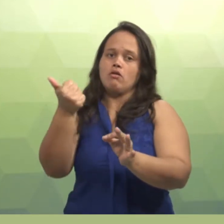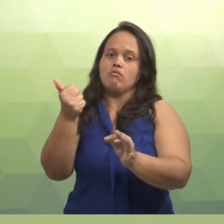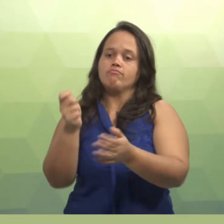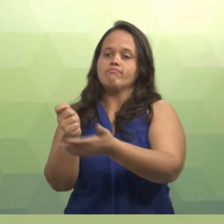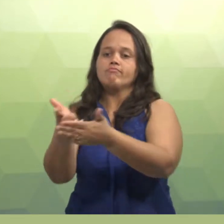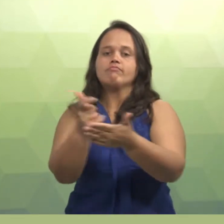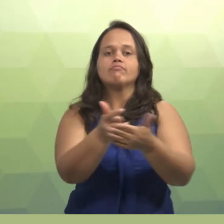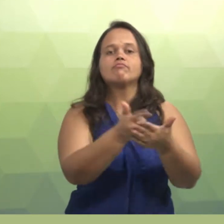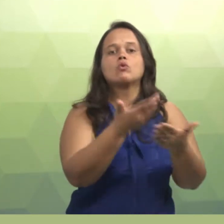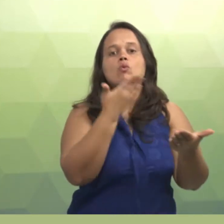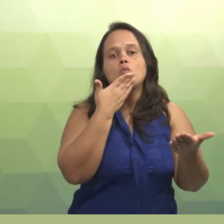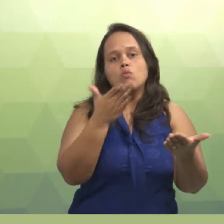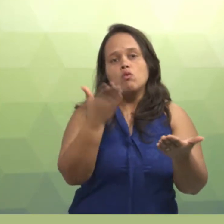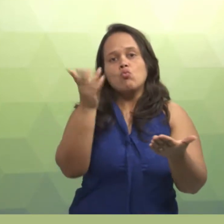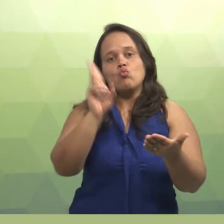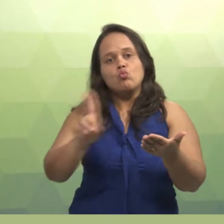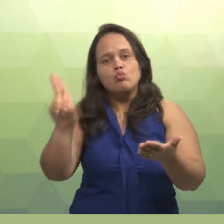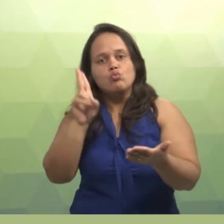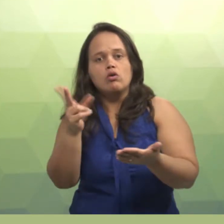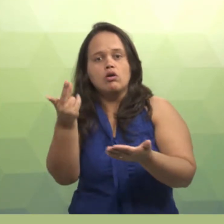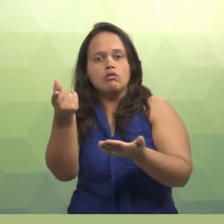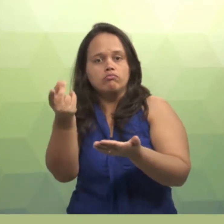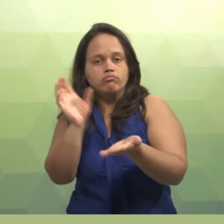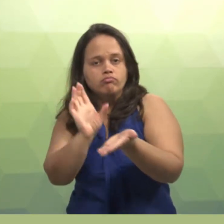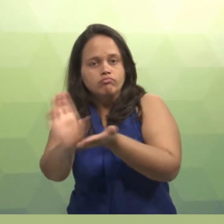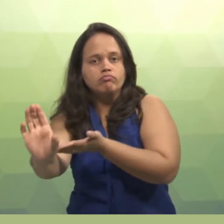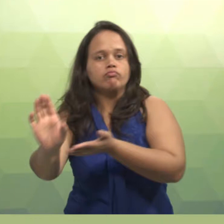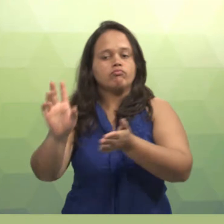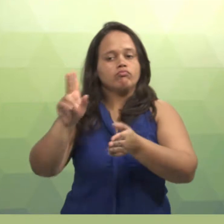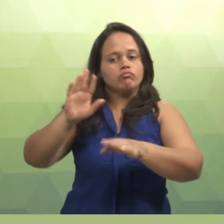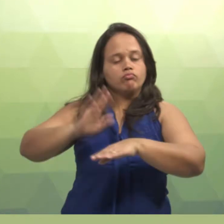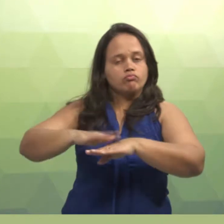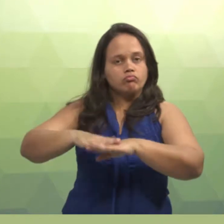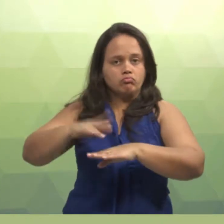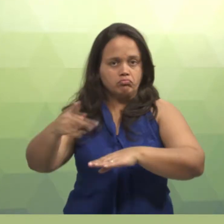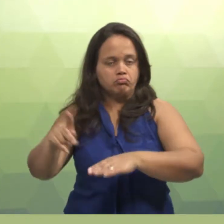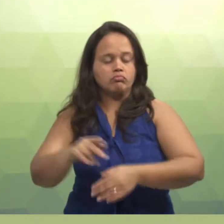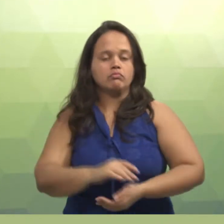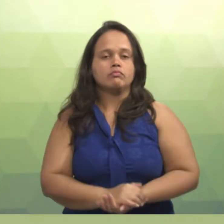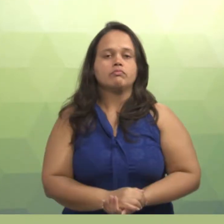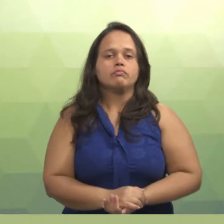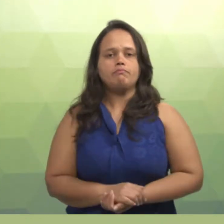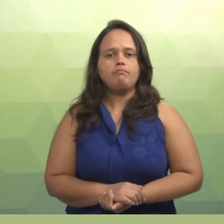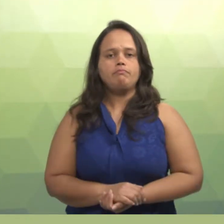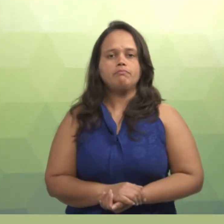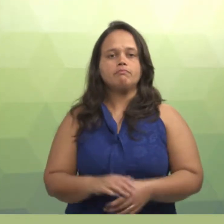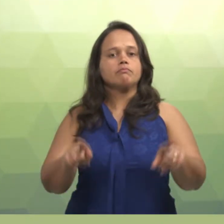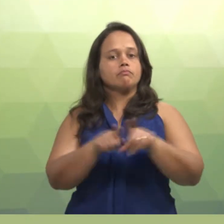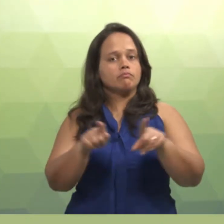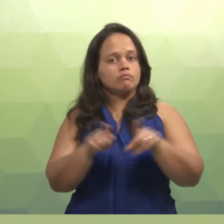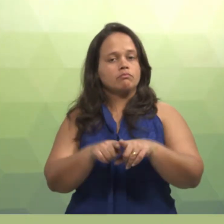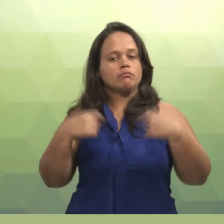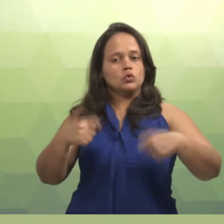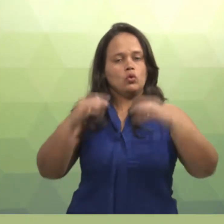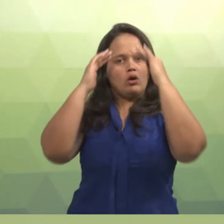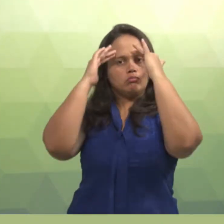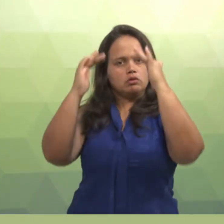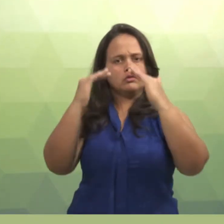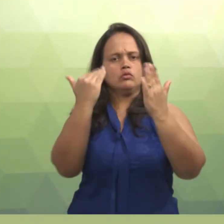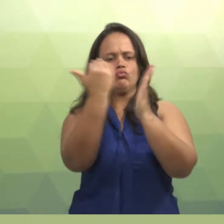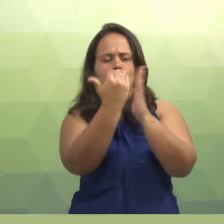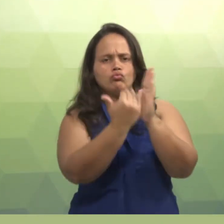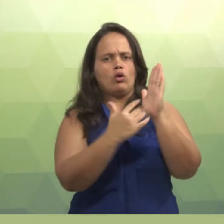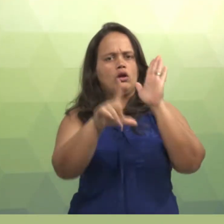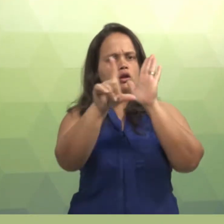legais, fiscais e tributárias relativas à sua atividade, como declarar anualmente imposto de renda,